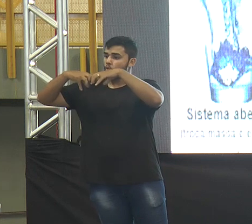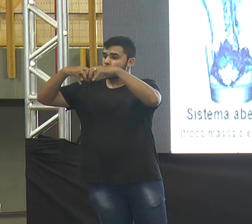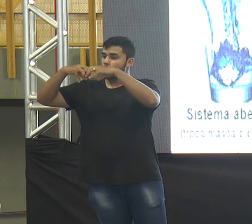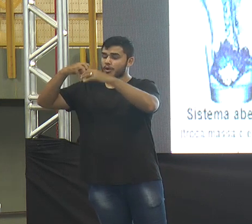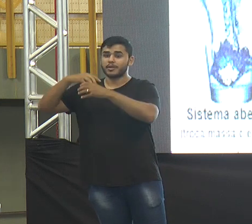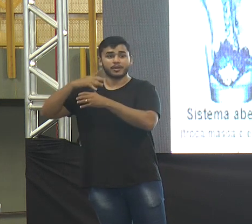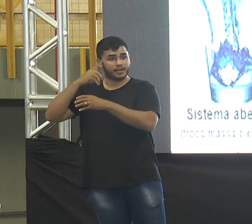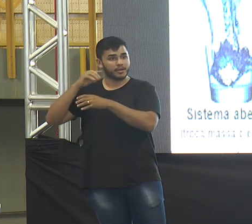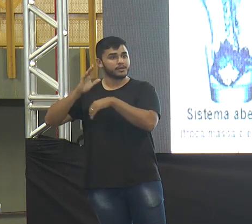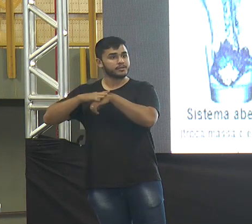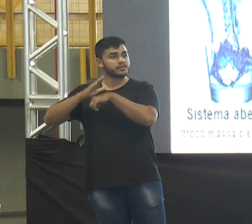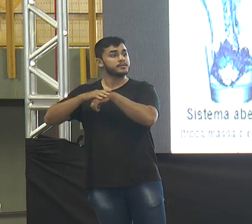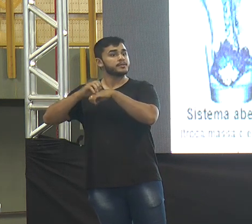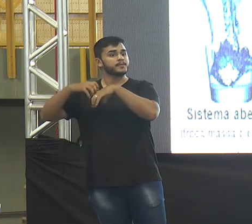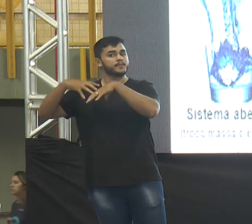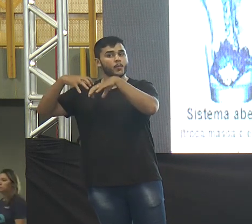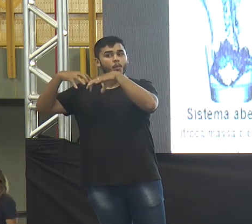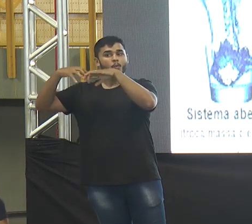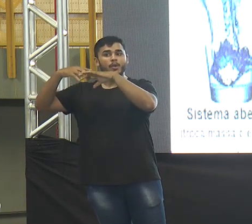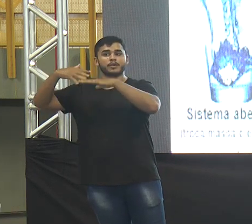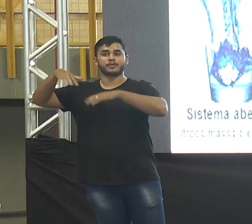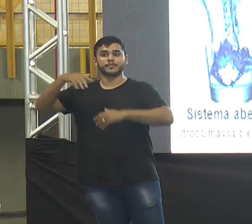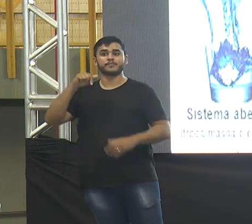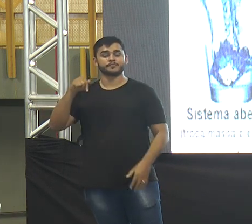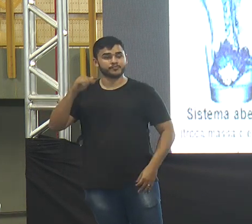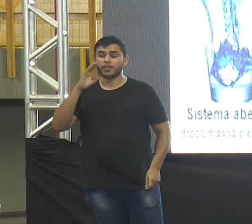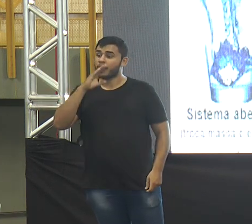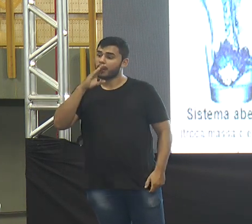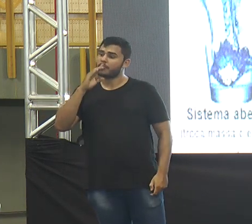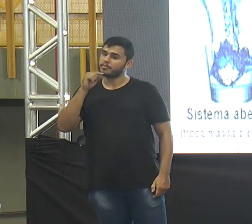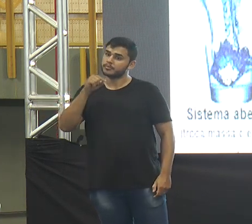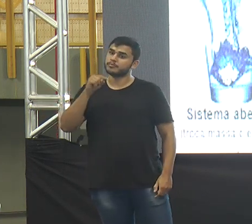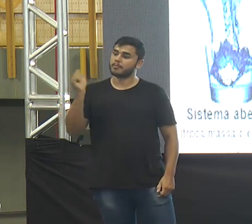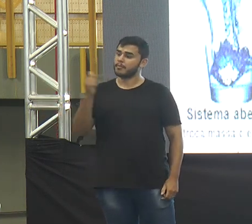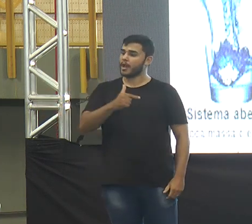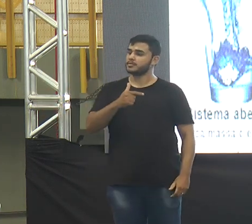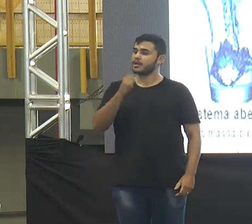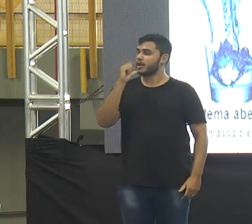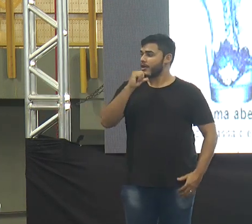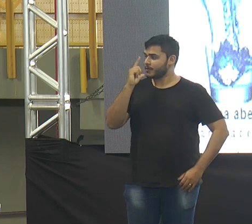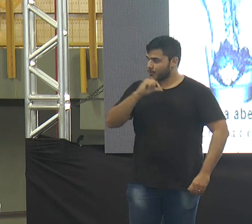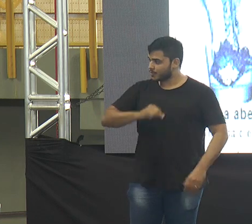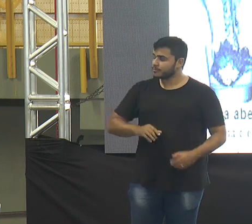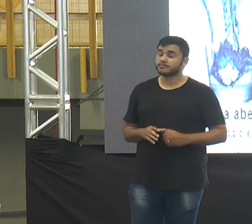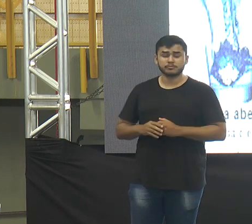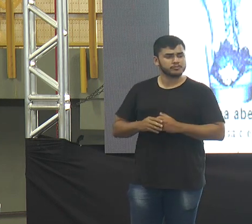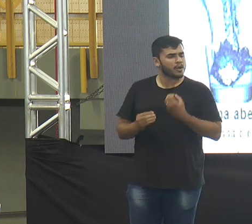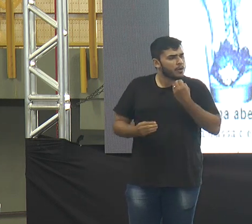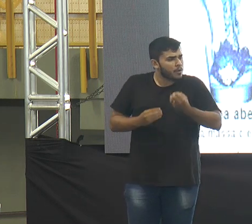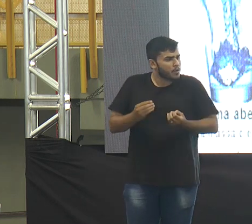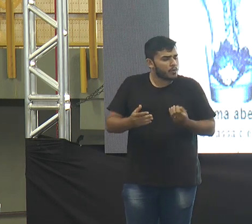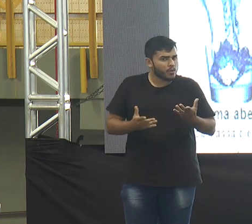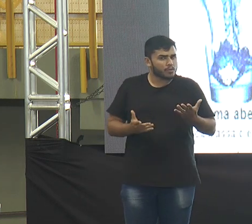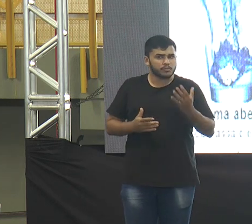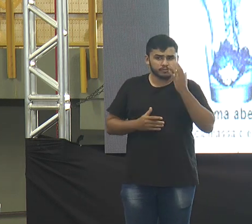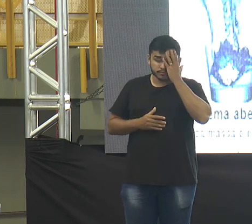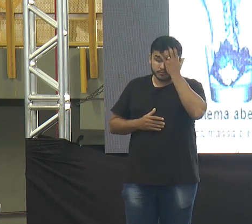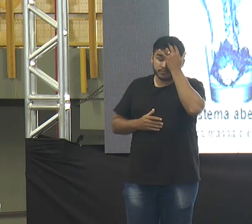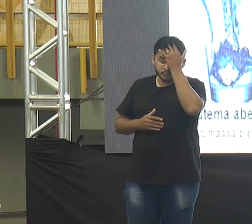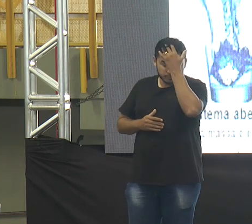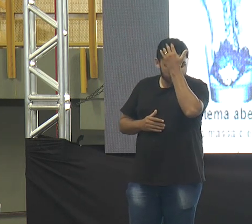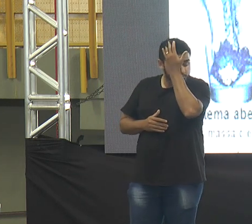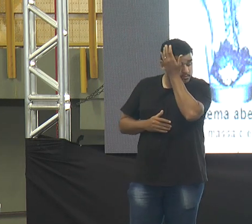a acetona acaba evaporando de forma bem mais rápida do que a água. Aí, Levi, como é que eu faço para que minha acetona não evapore?